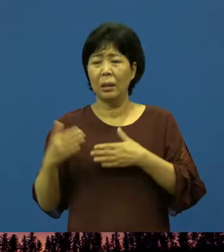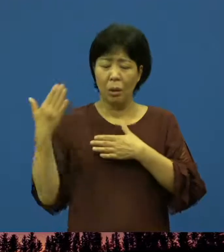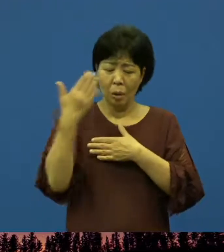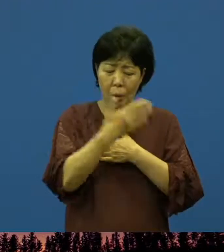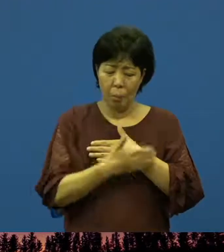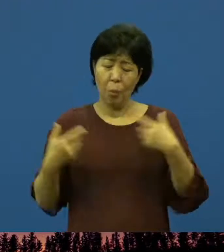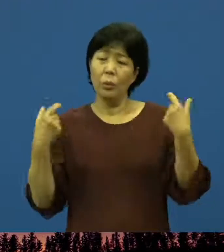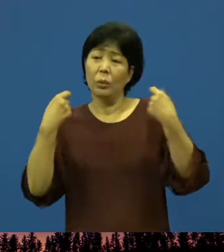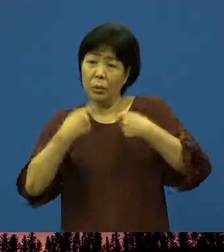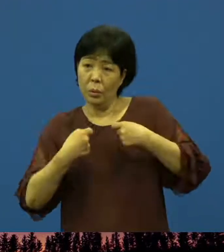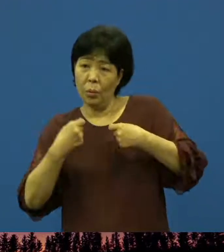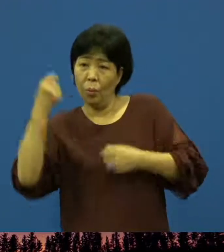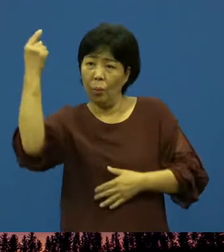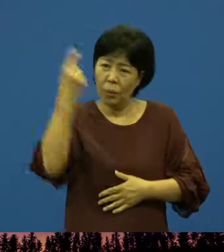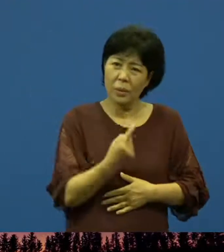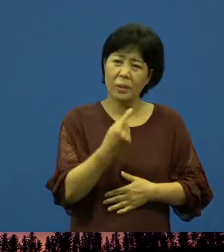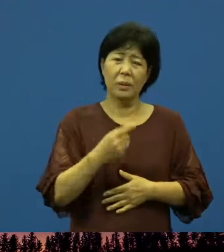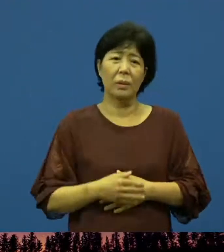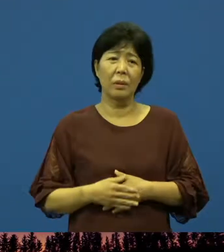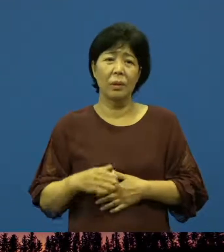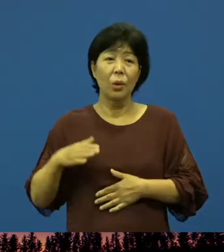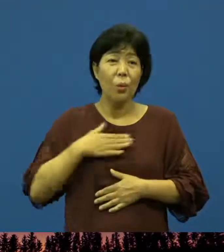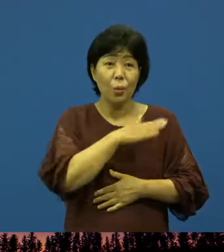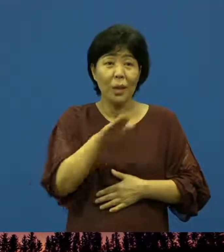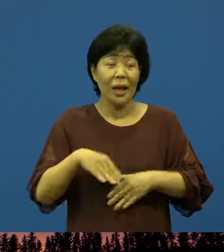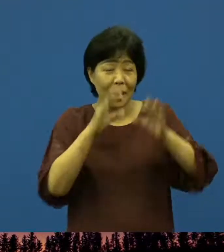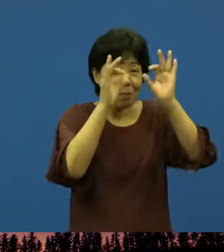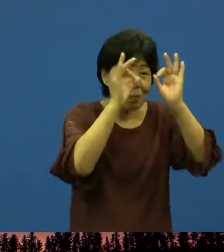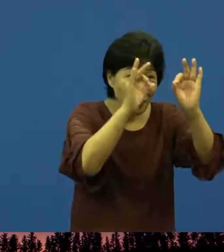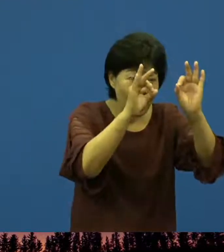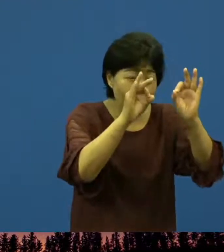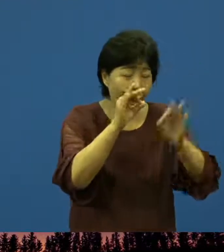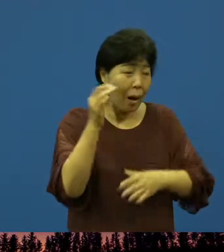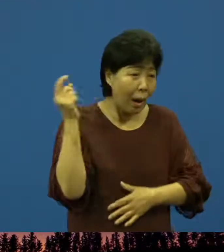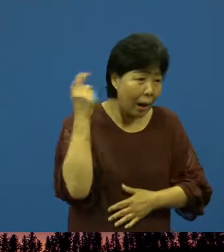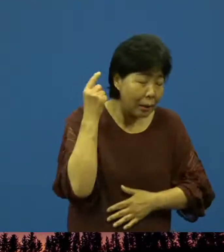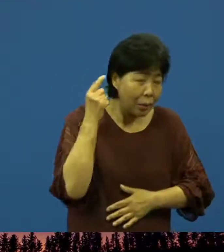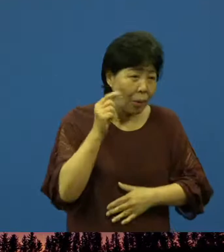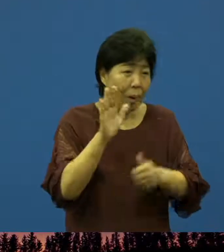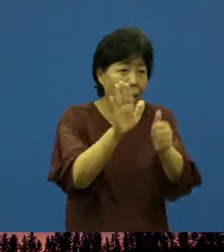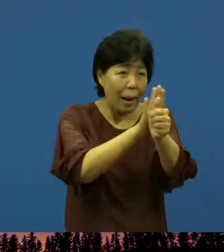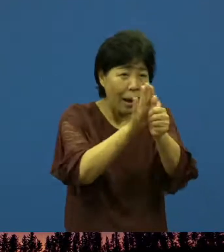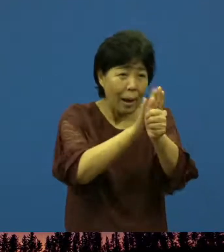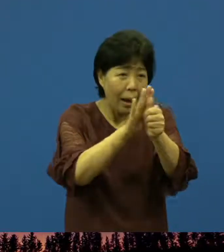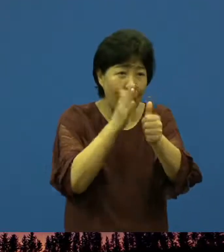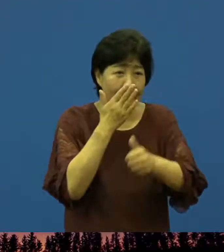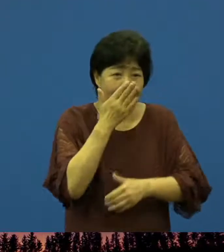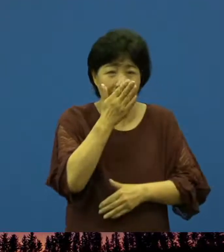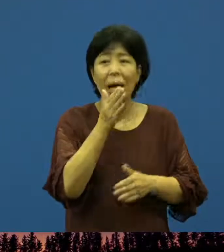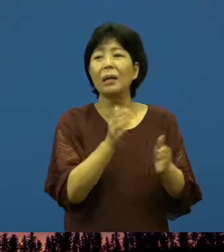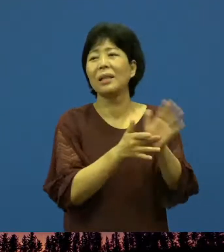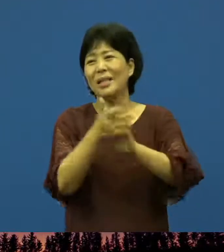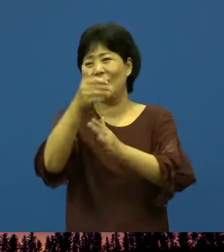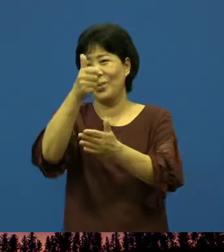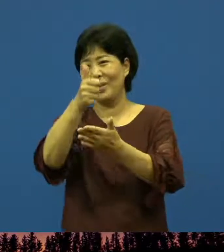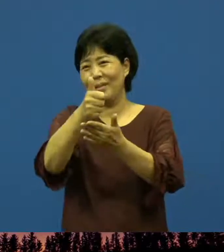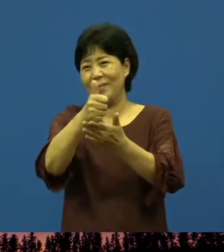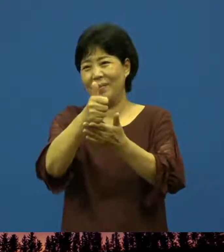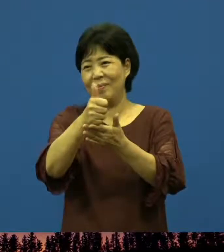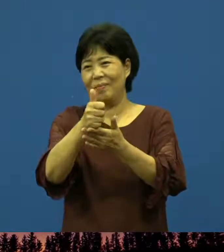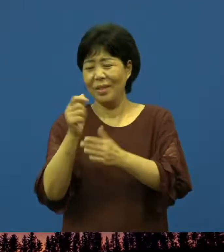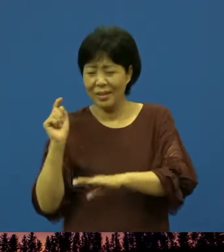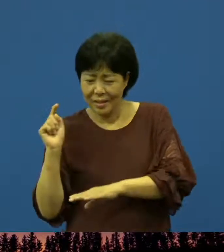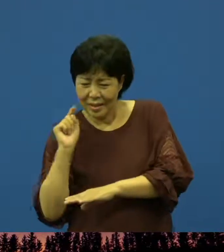되는, 보고 듣고 만질 수 있는 그런 실존으로 우리 가운데 거하시고, 그래서 우리가 그의 영광을 보니